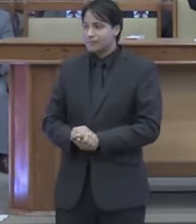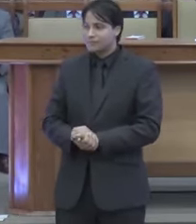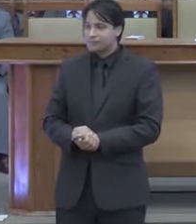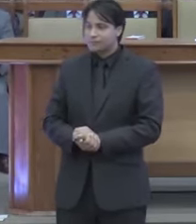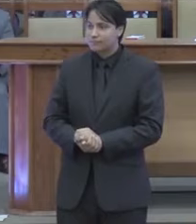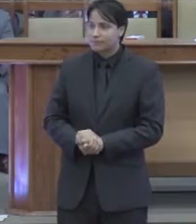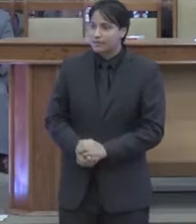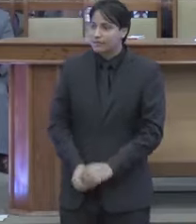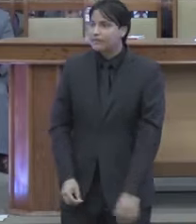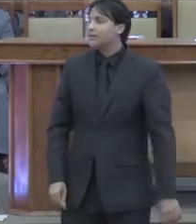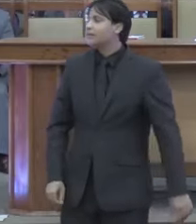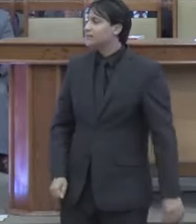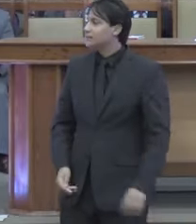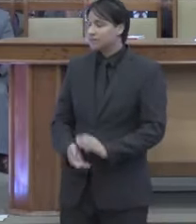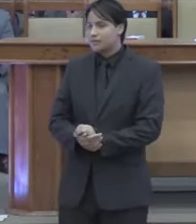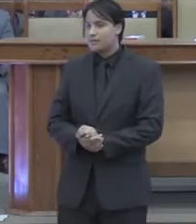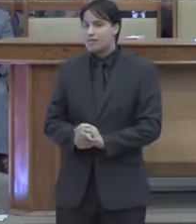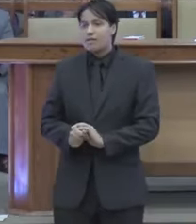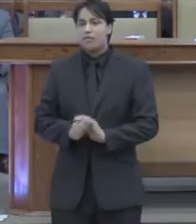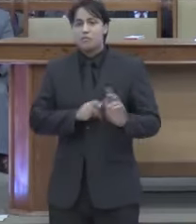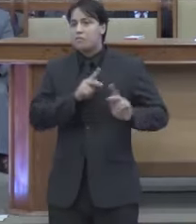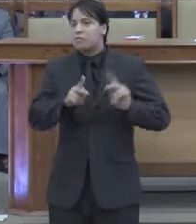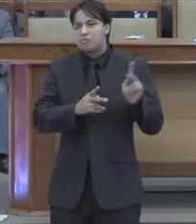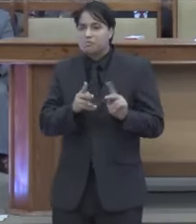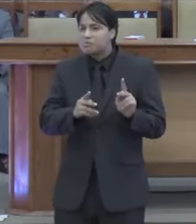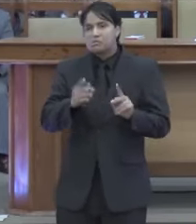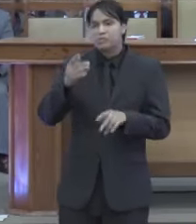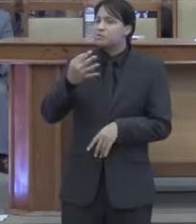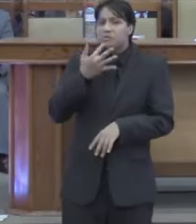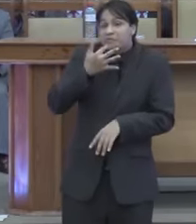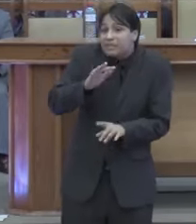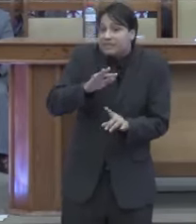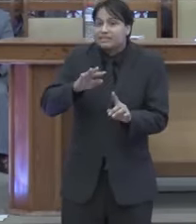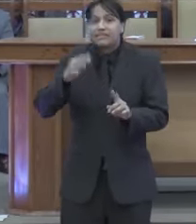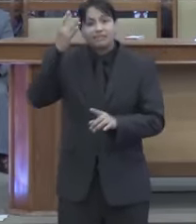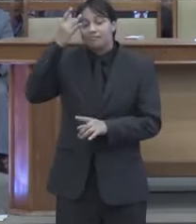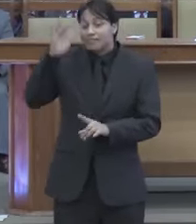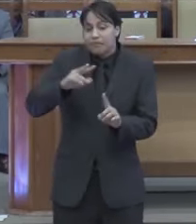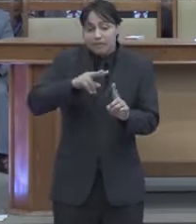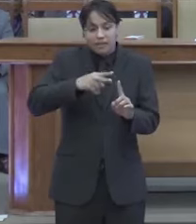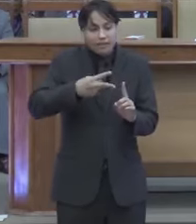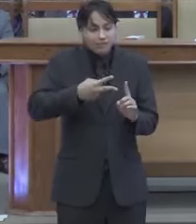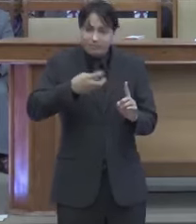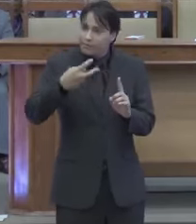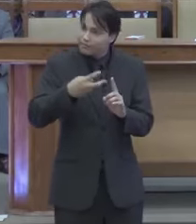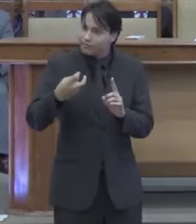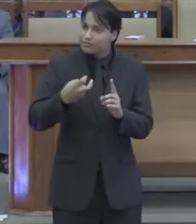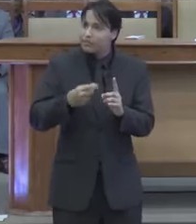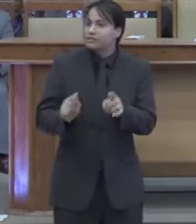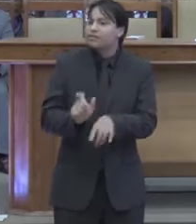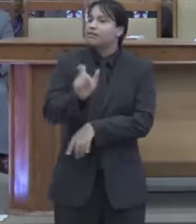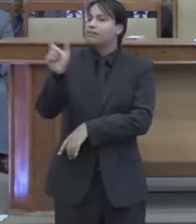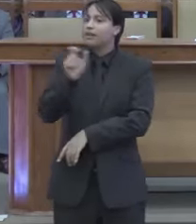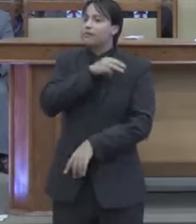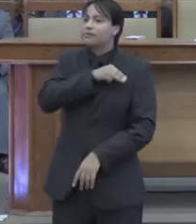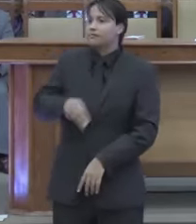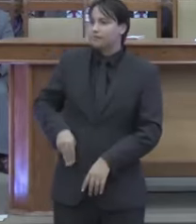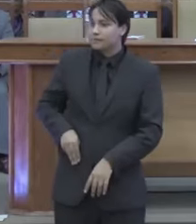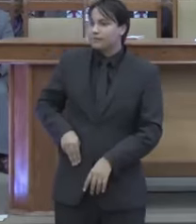A multidão que não entendia de teologia, vai usar o termo Messias. A palavra